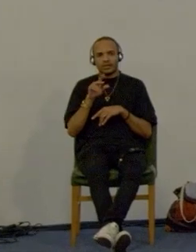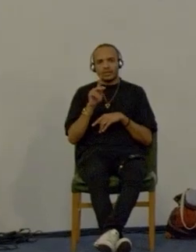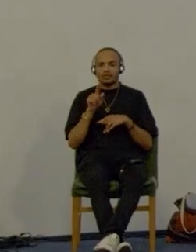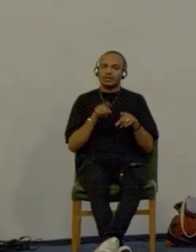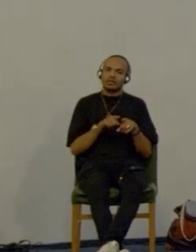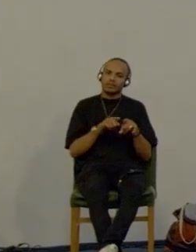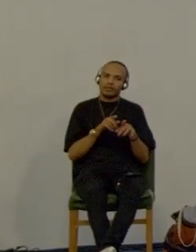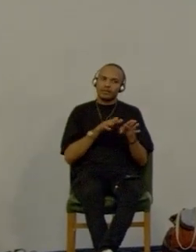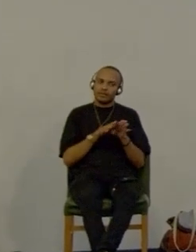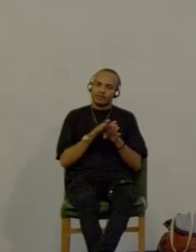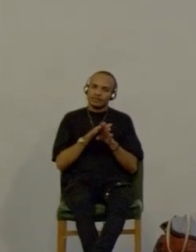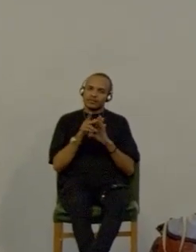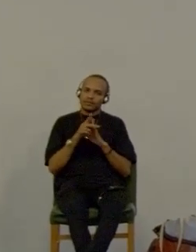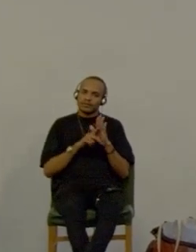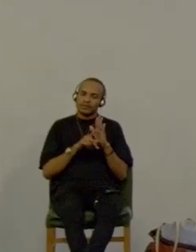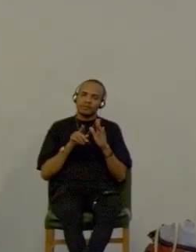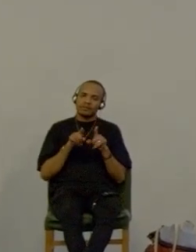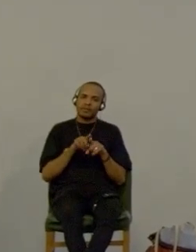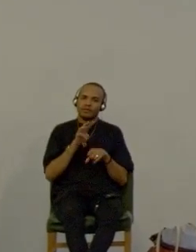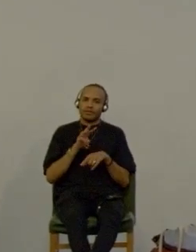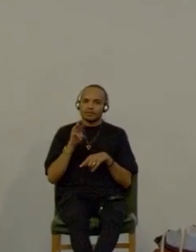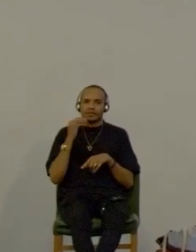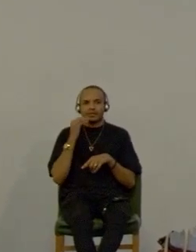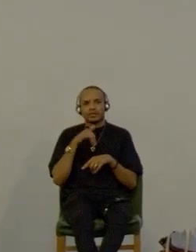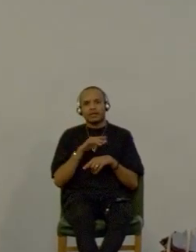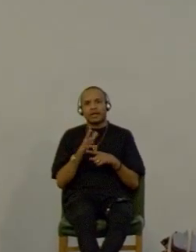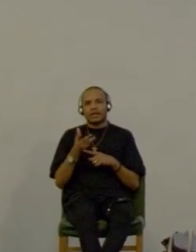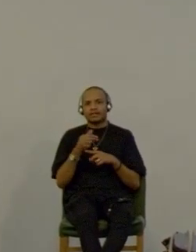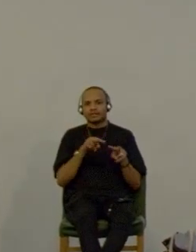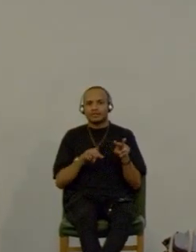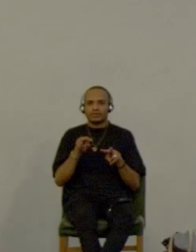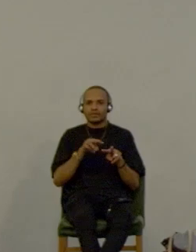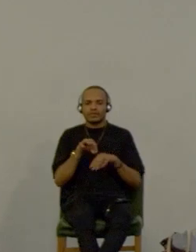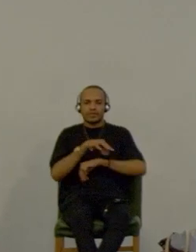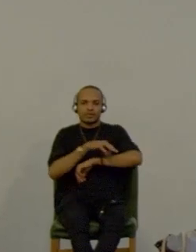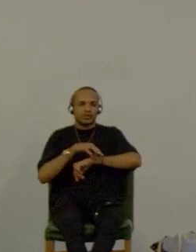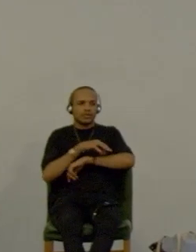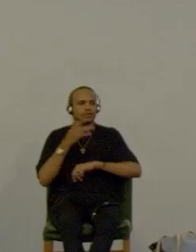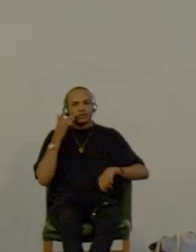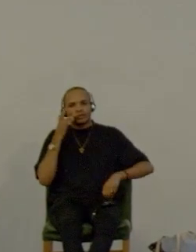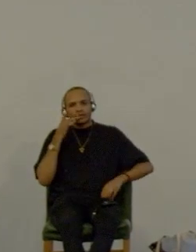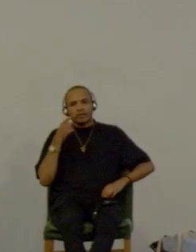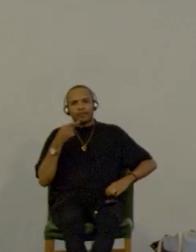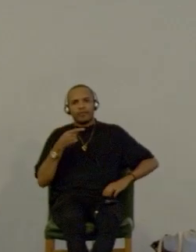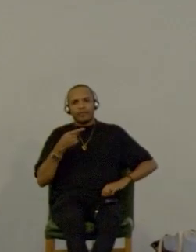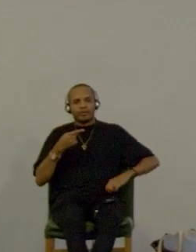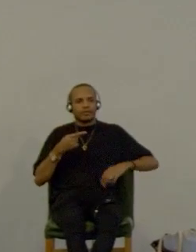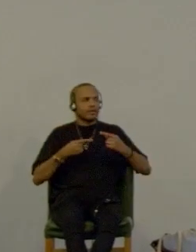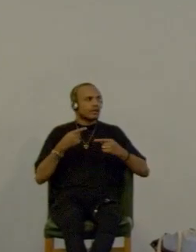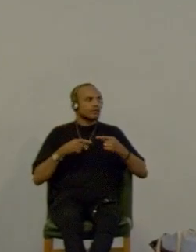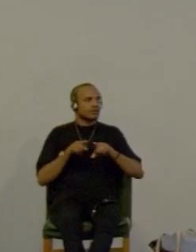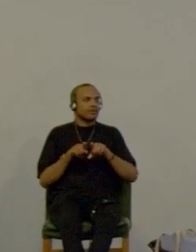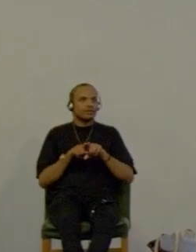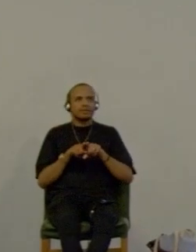na curadoria de projetos e plataformas experimentais nas áreas de artes visuais e arquitetura, estética e política, agenciamentos